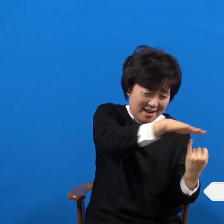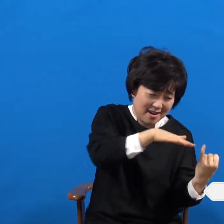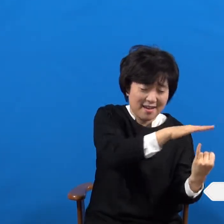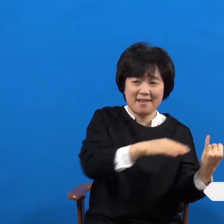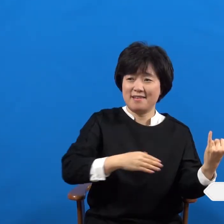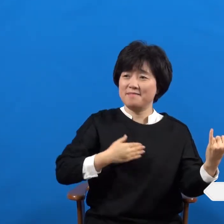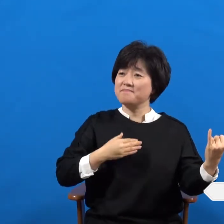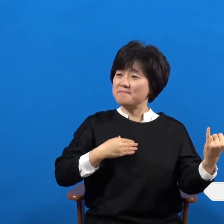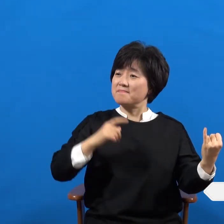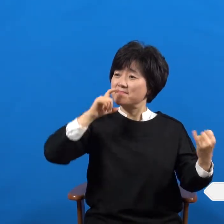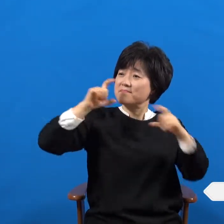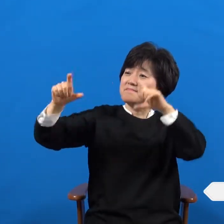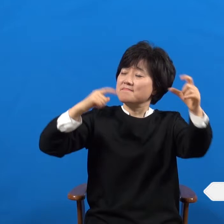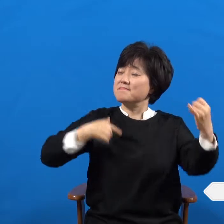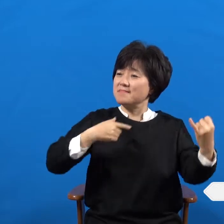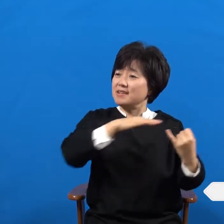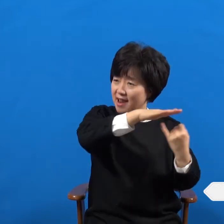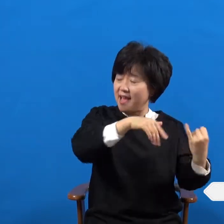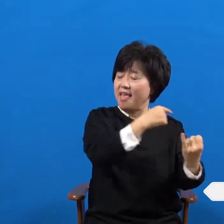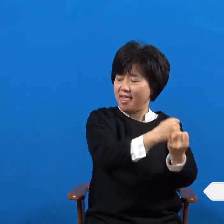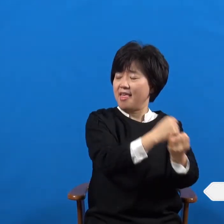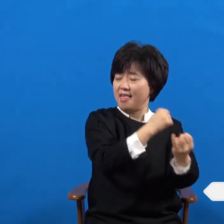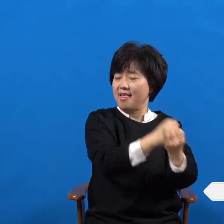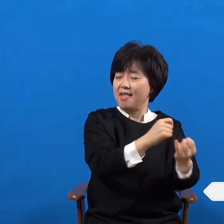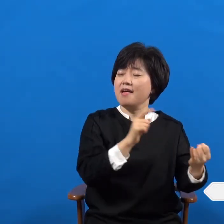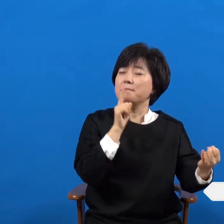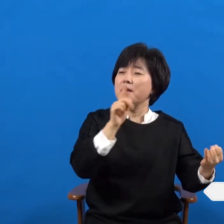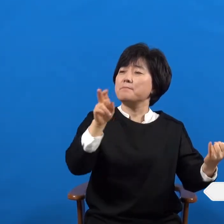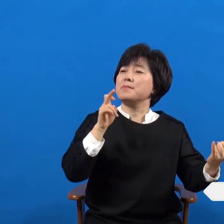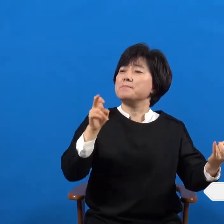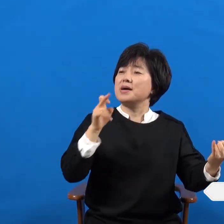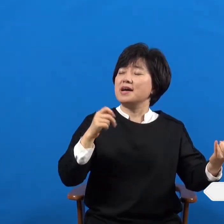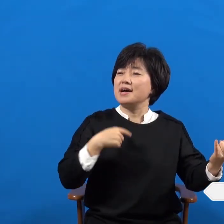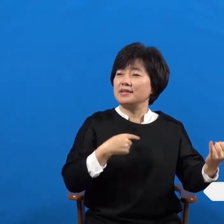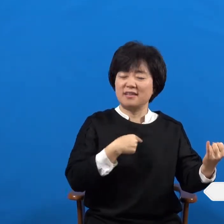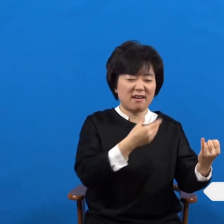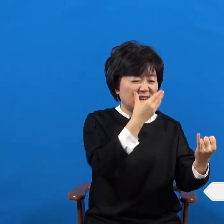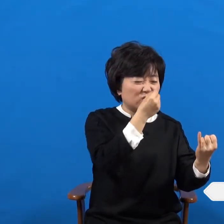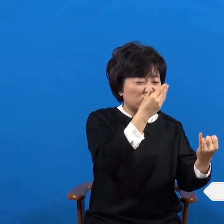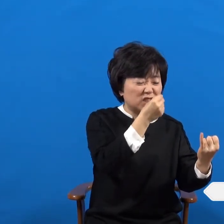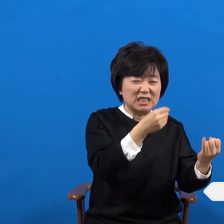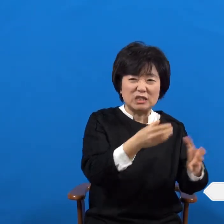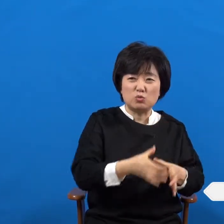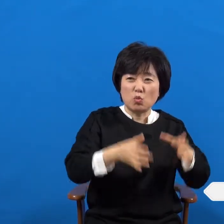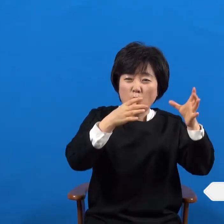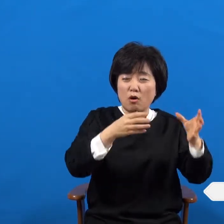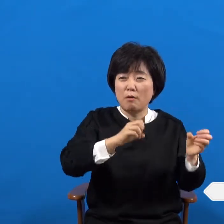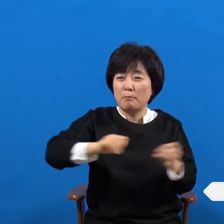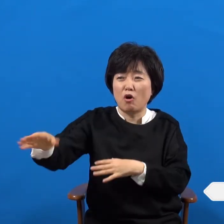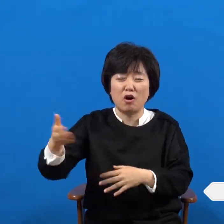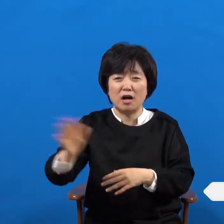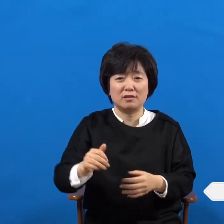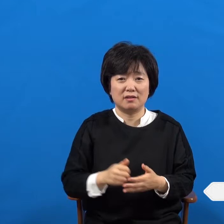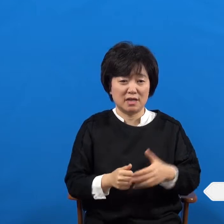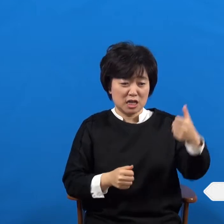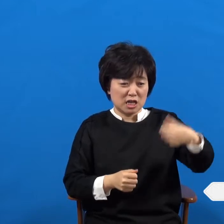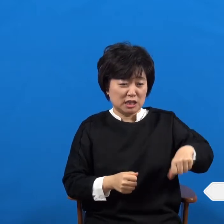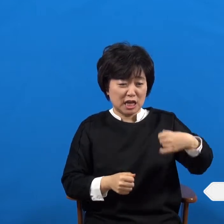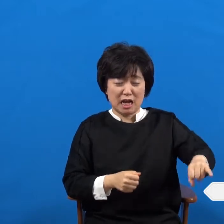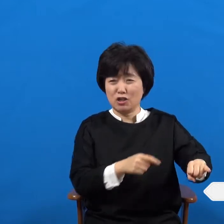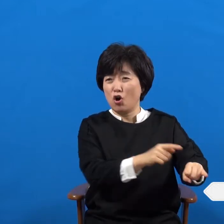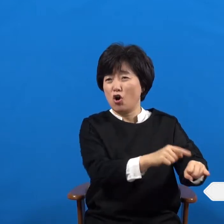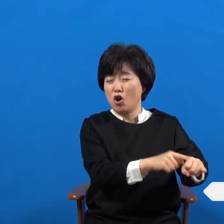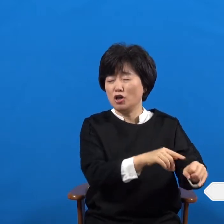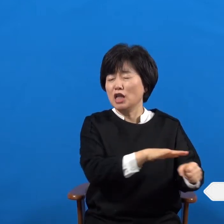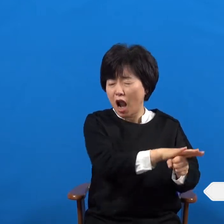않습니다. 자녀들을 위해서 뭐든지 할 수 있다고 이야기하면서 그들이 겪는 아픔에 대해서 전혀 귀